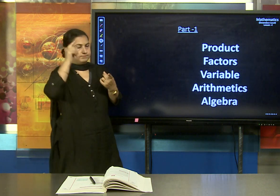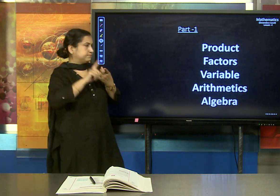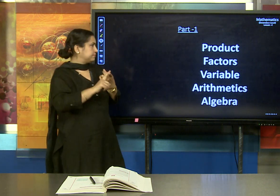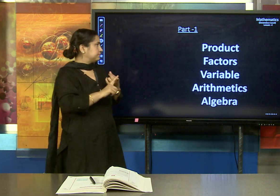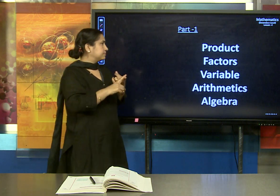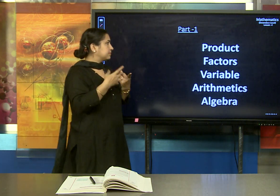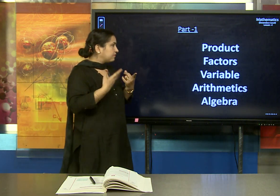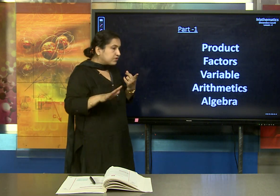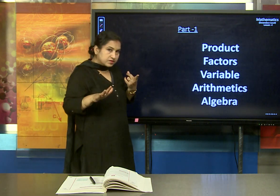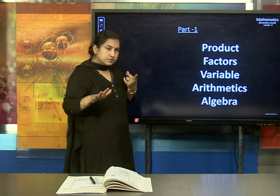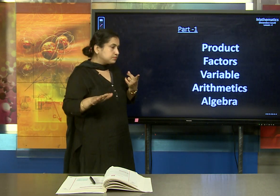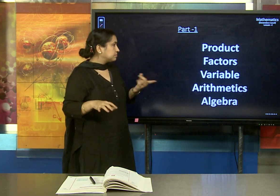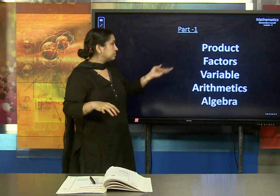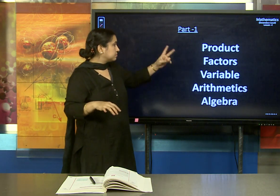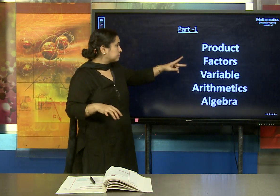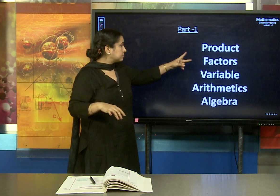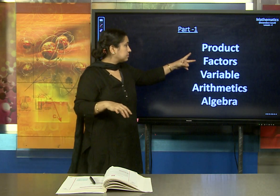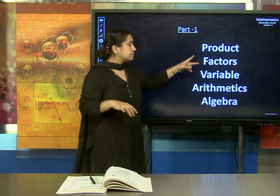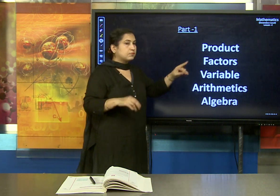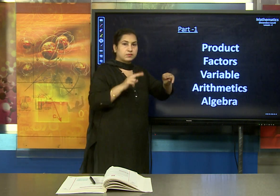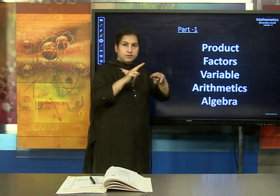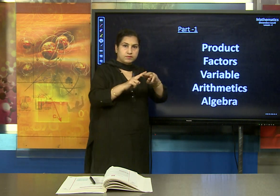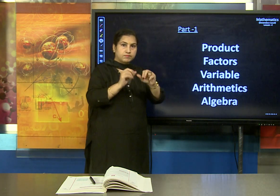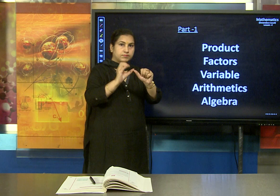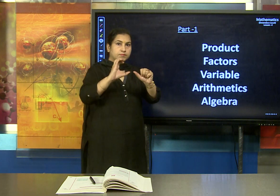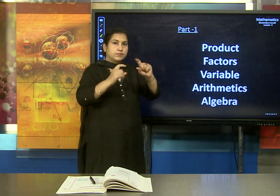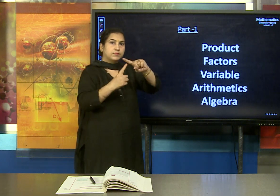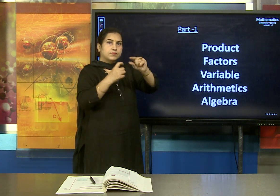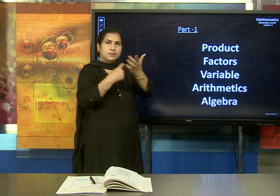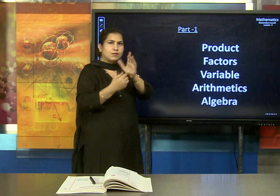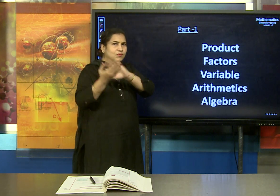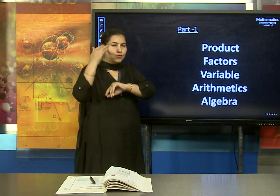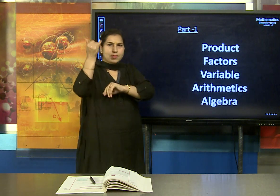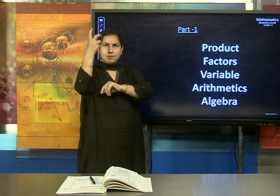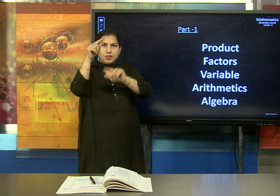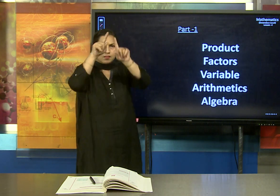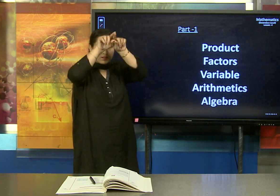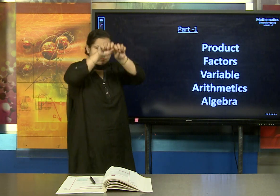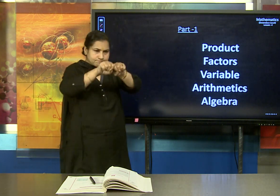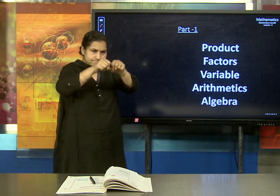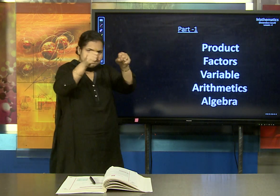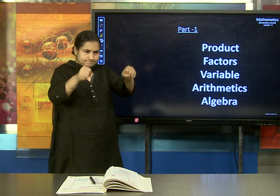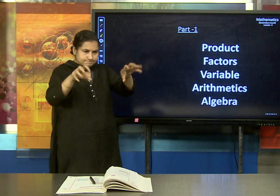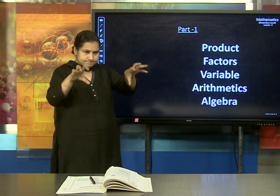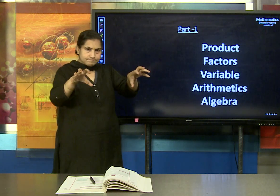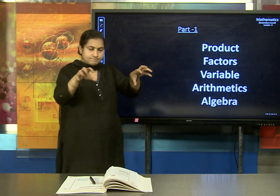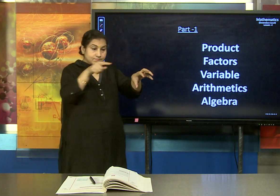और उसके बाद हमने फैक्टर्स को समझा। ये भी पहले वीडियो में हम समझ चुके हैं। जब हम अंकों